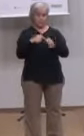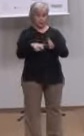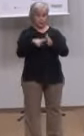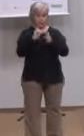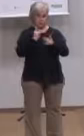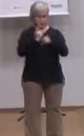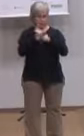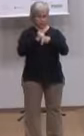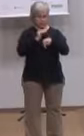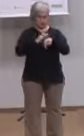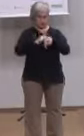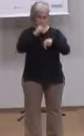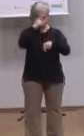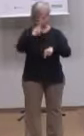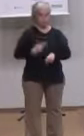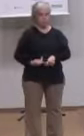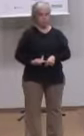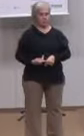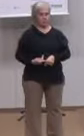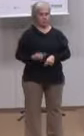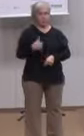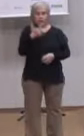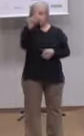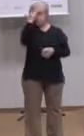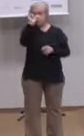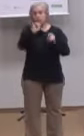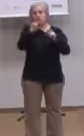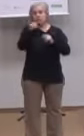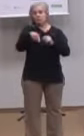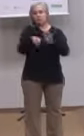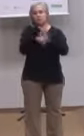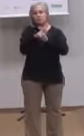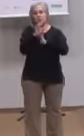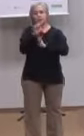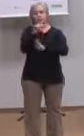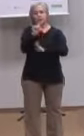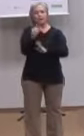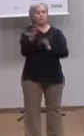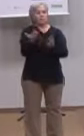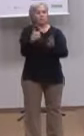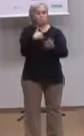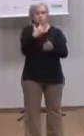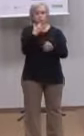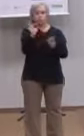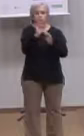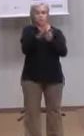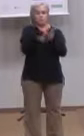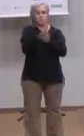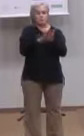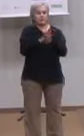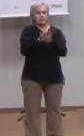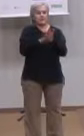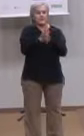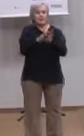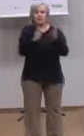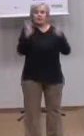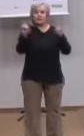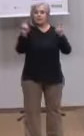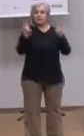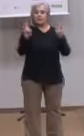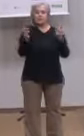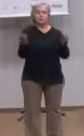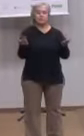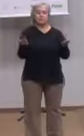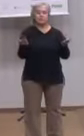ser acometido por essa enfermidade, não sabia o que era. Muito menos, mas meu irmão notou nada.